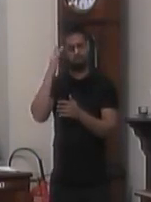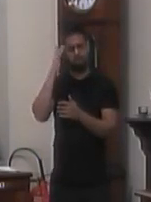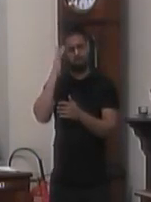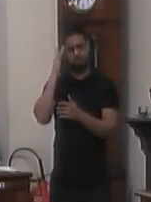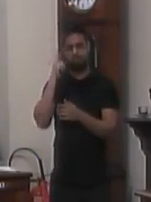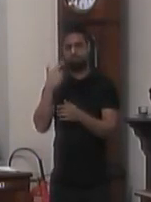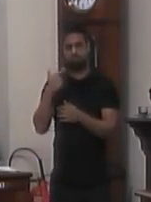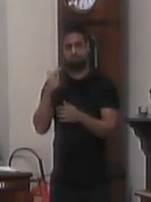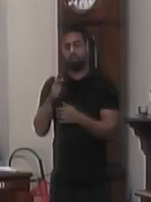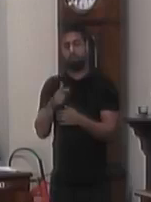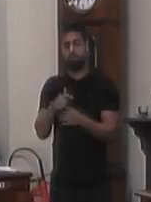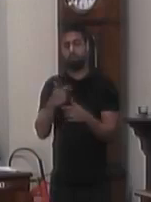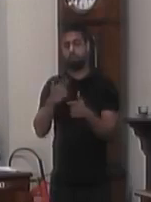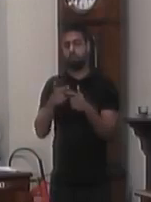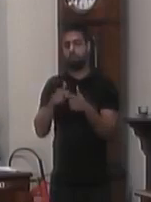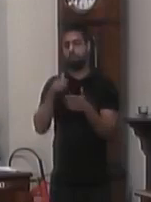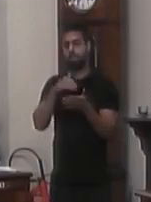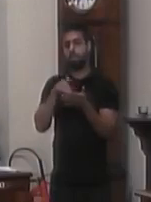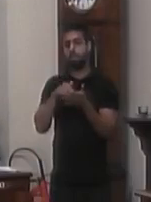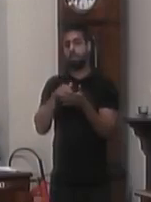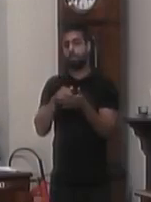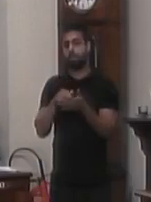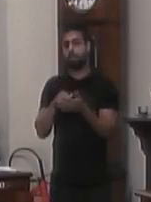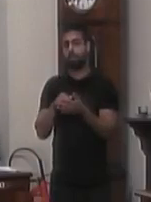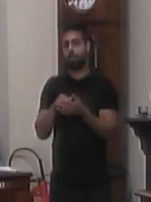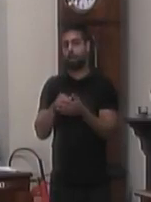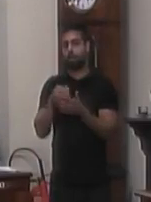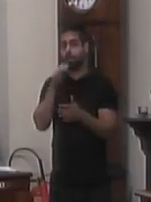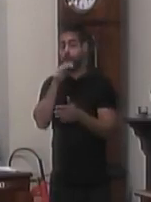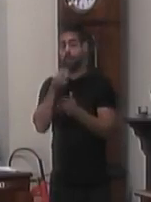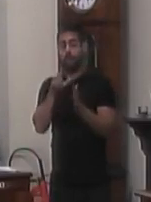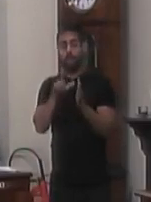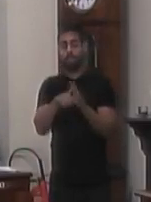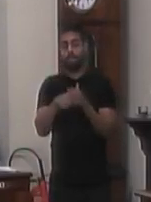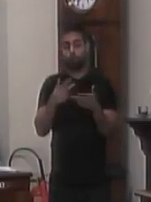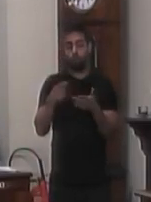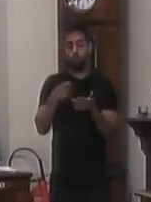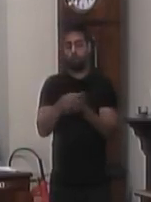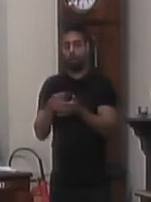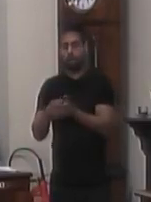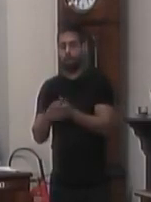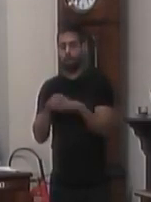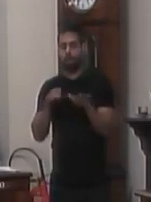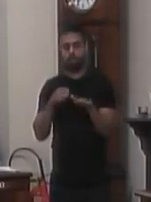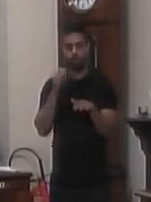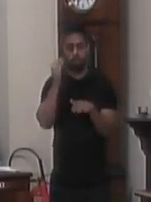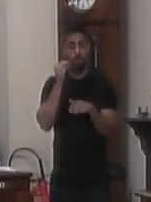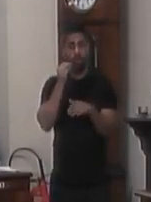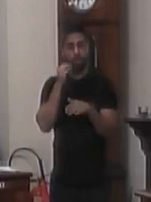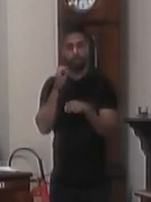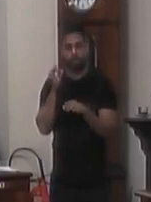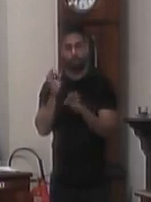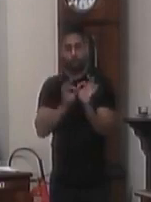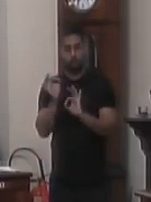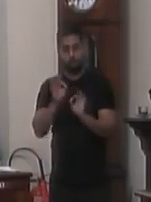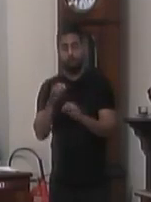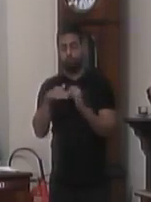essa situação lá na Secretaria de Fazenda. Né? A gente, às vezes, atrasa alguma coisa, mas a gente está sempre colocando em dia na medida do possível. Eu acho que